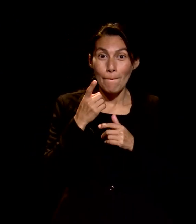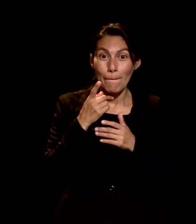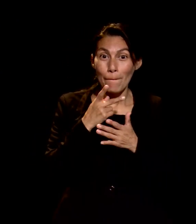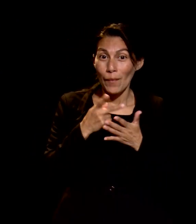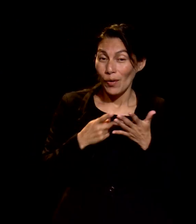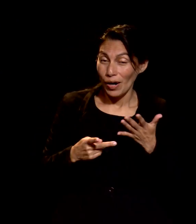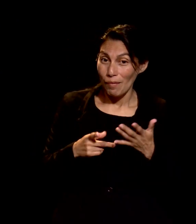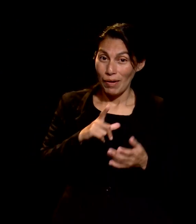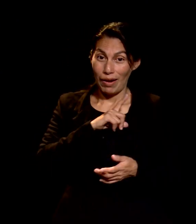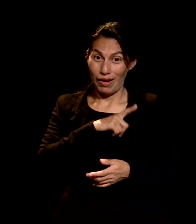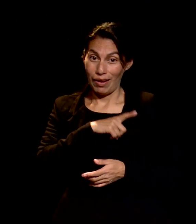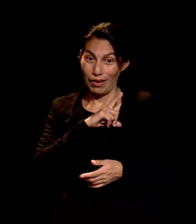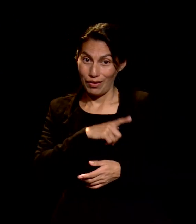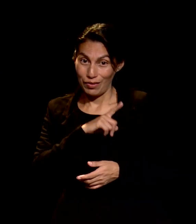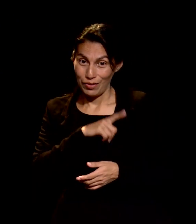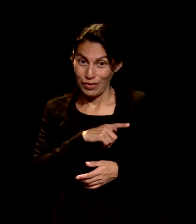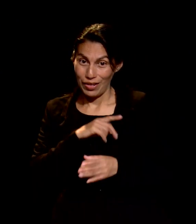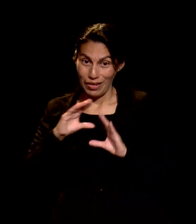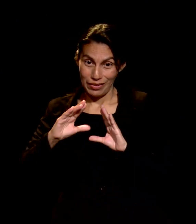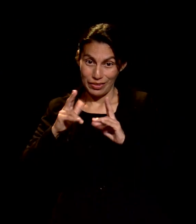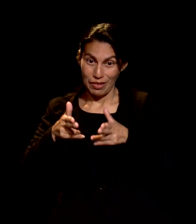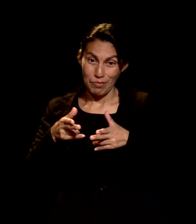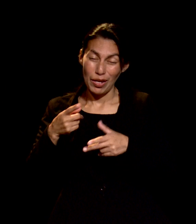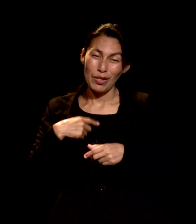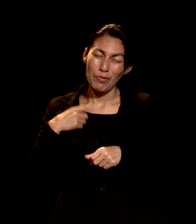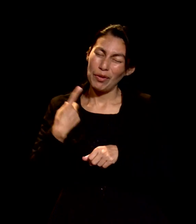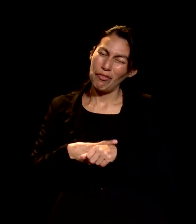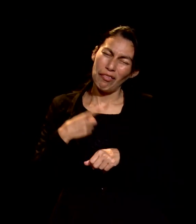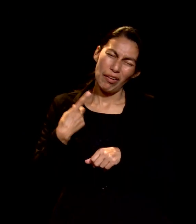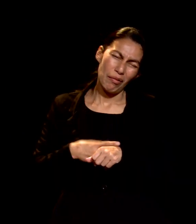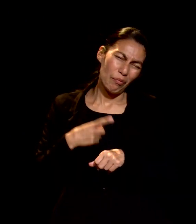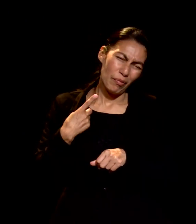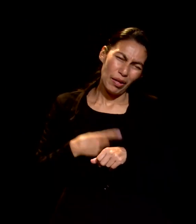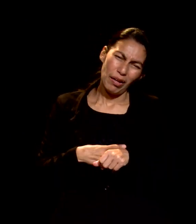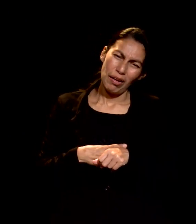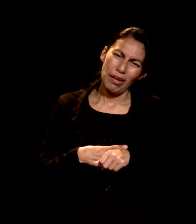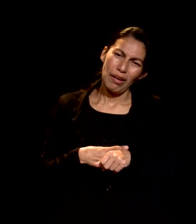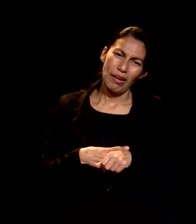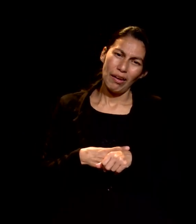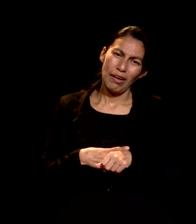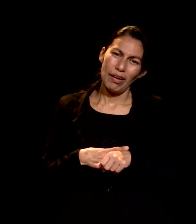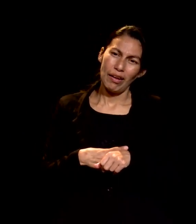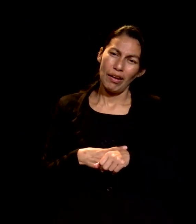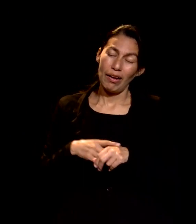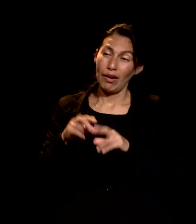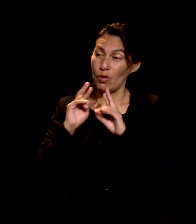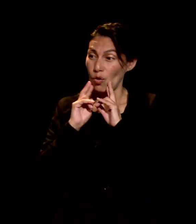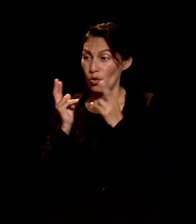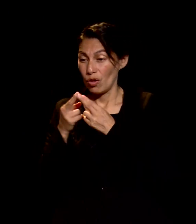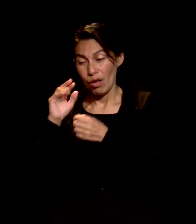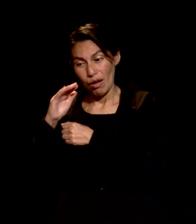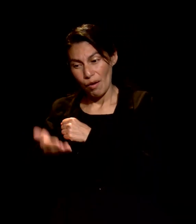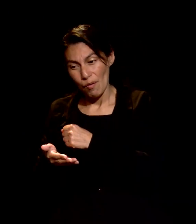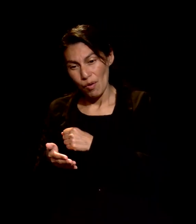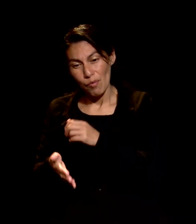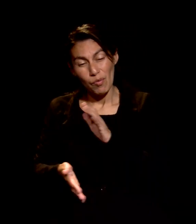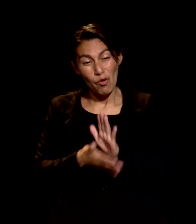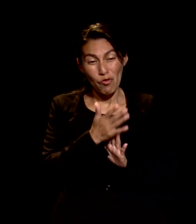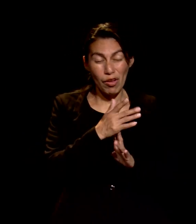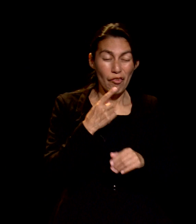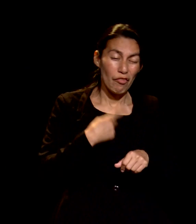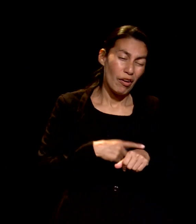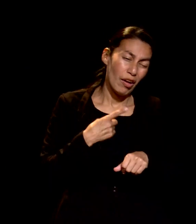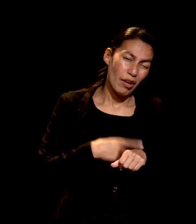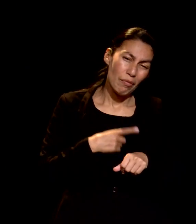laicos que son pesadas en Chiapas me enfermé llegué mal después de la reunión los